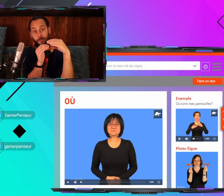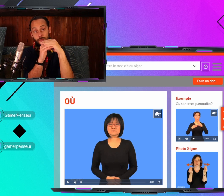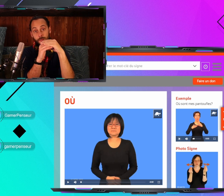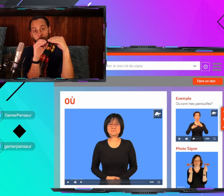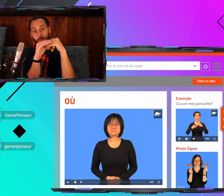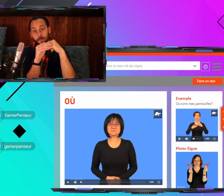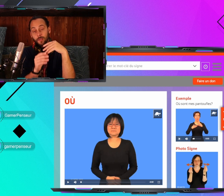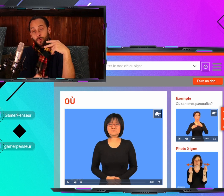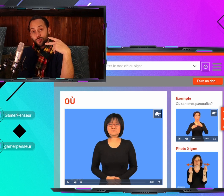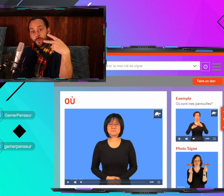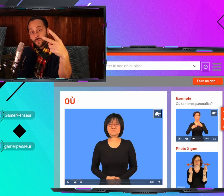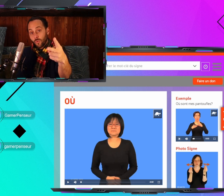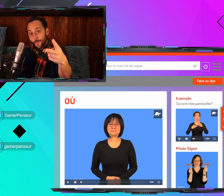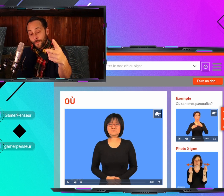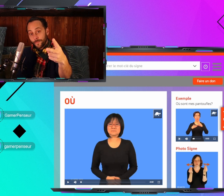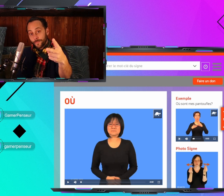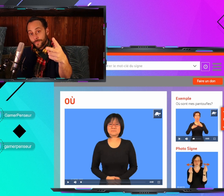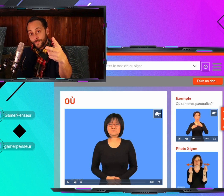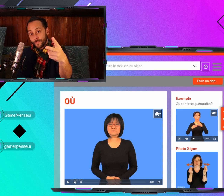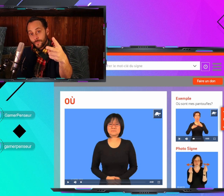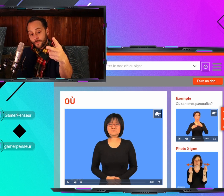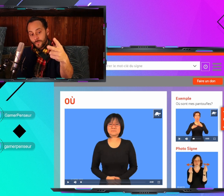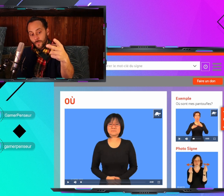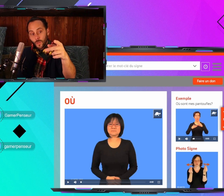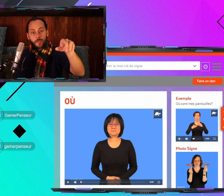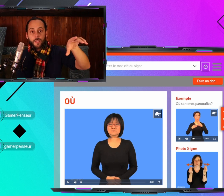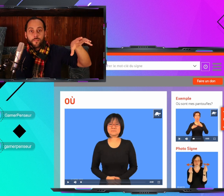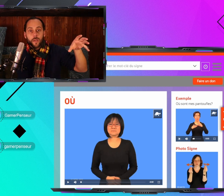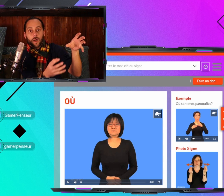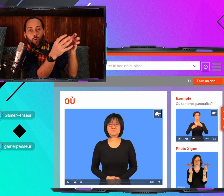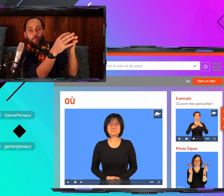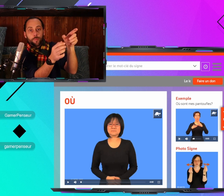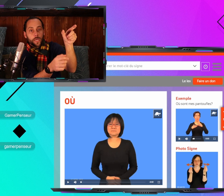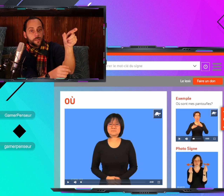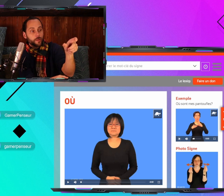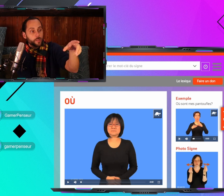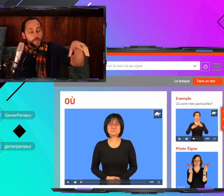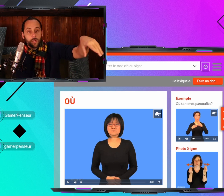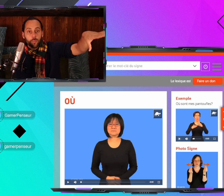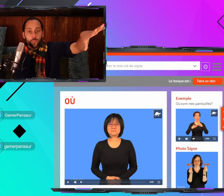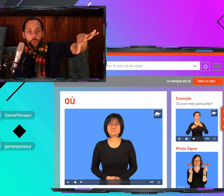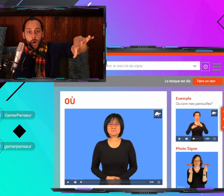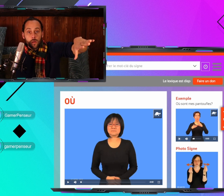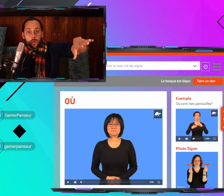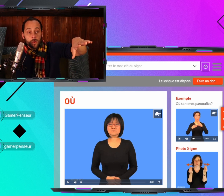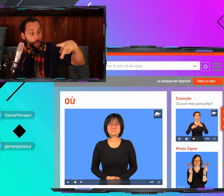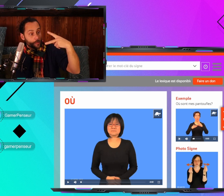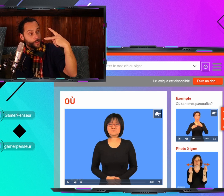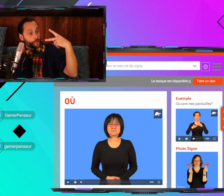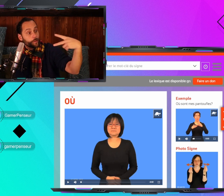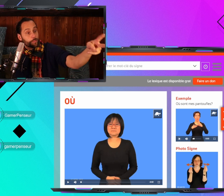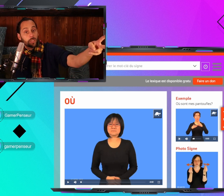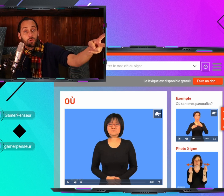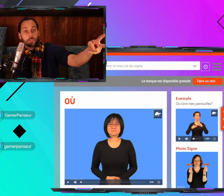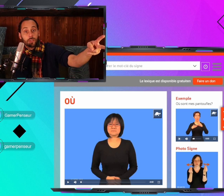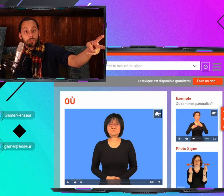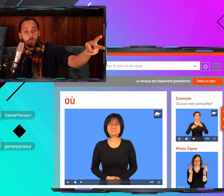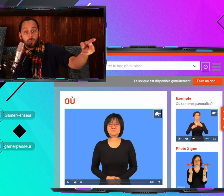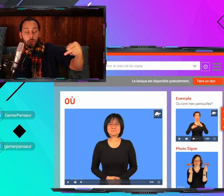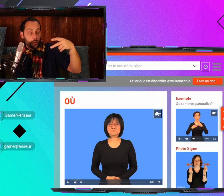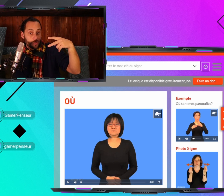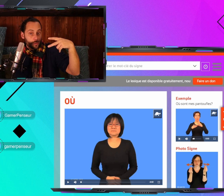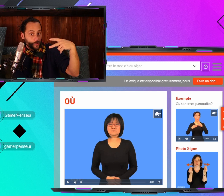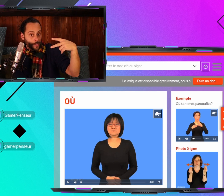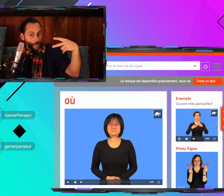que c'est tes pantoufles à toi. S'il y avait un groupe de personnes qui seraient un peu plus loin, je fais pi dans leur